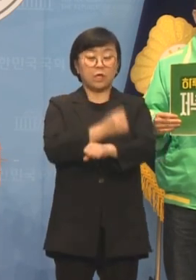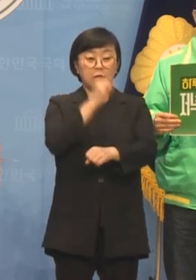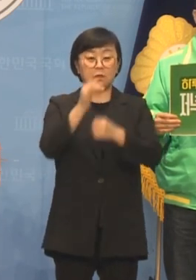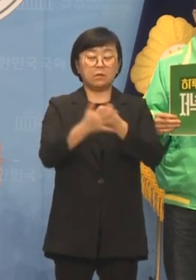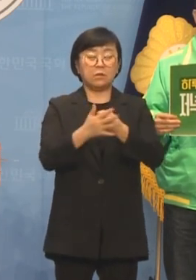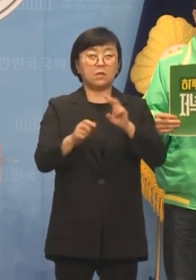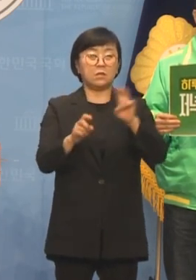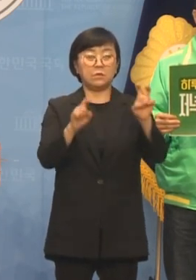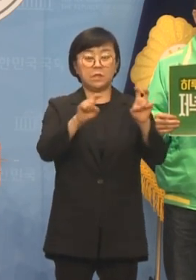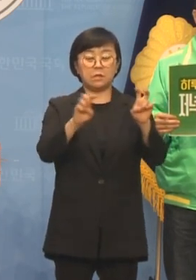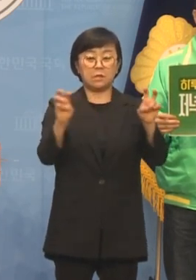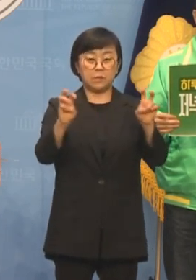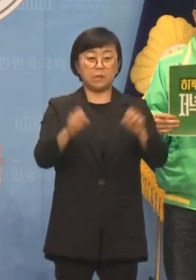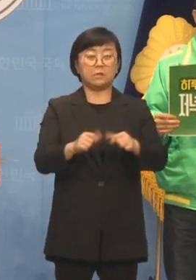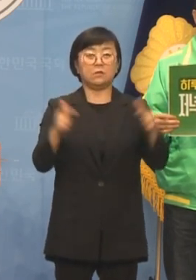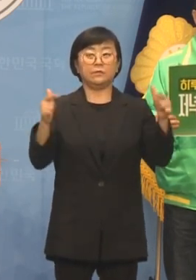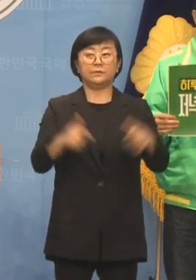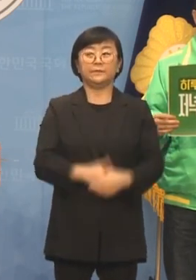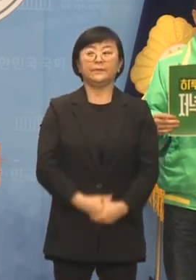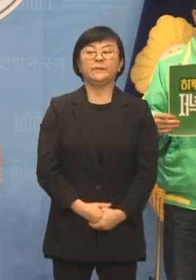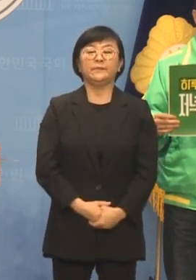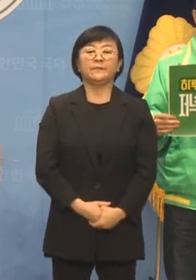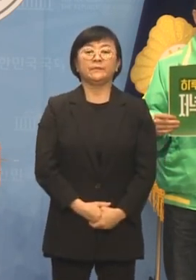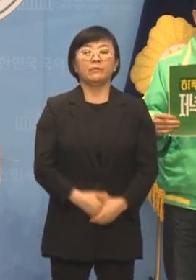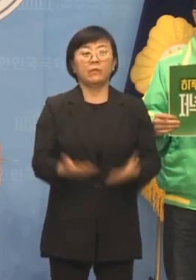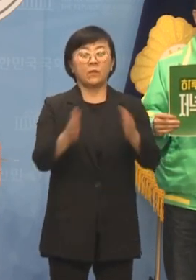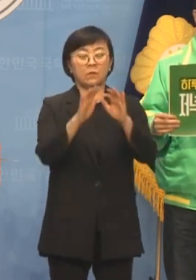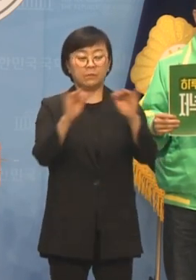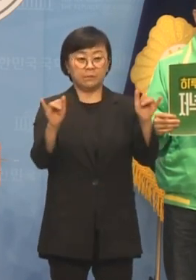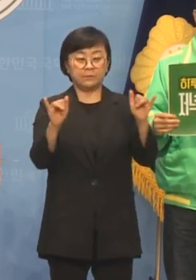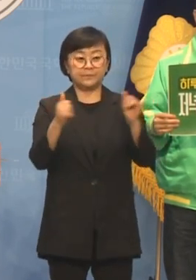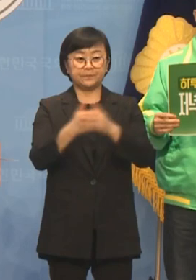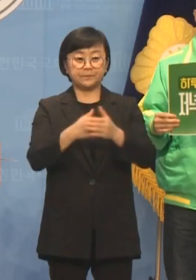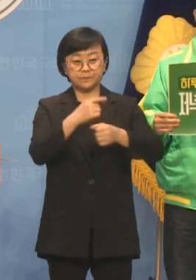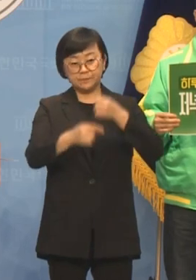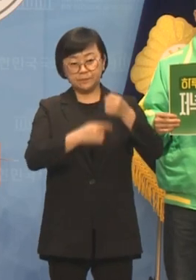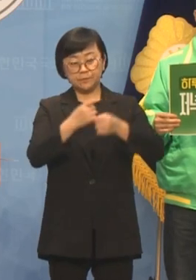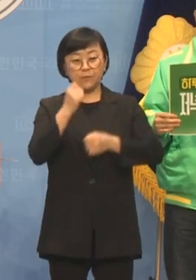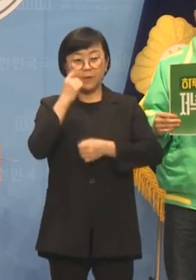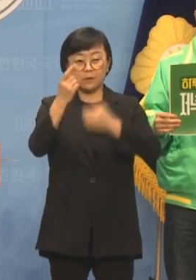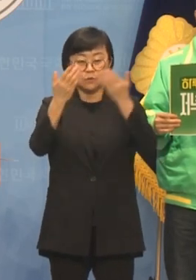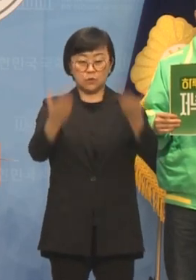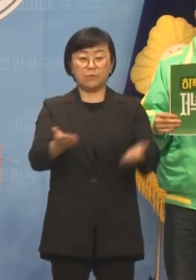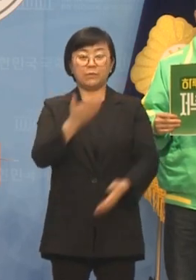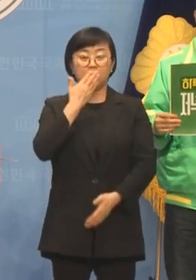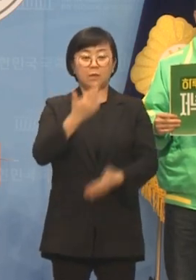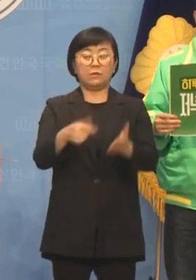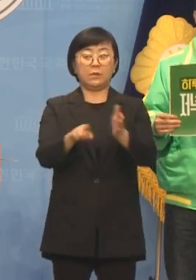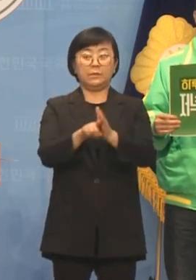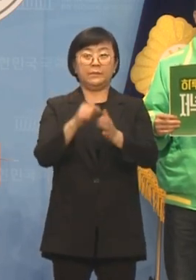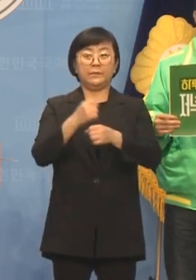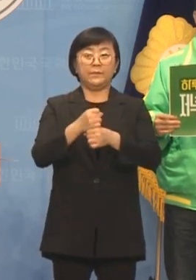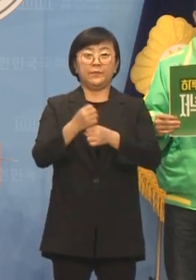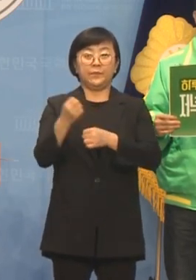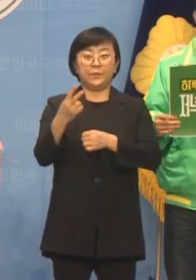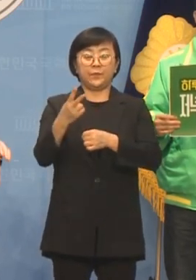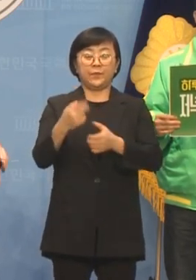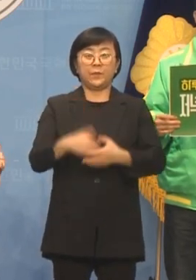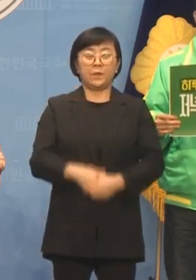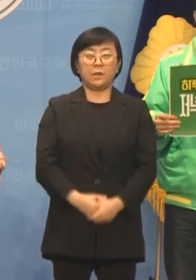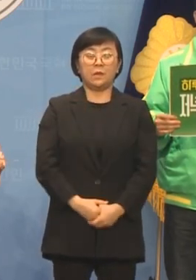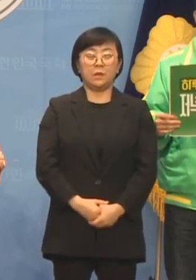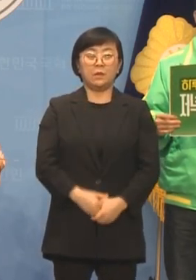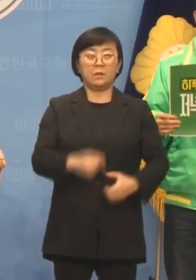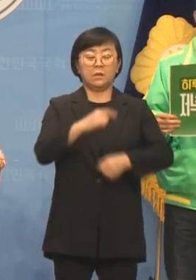30일까지 확대하겠습니다 적어도 노동자들이 연간 한 달은실수 있도록 하겠습니다 또한